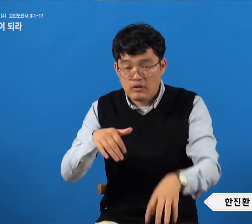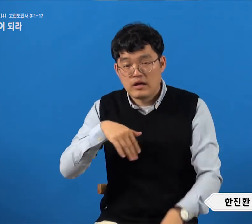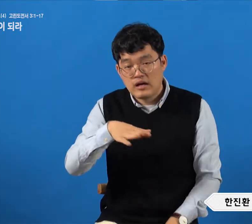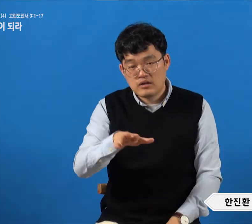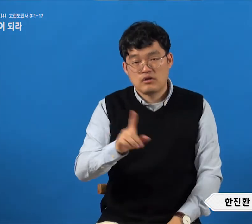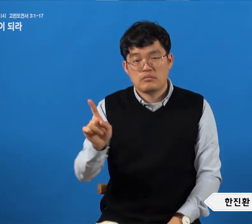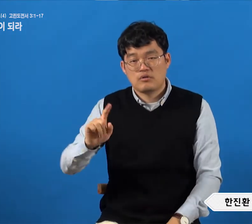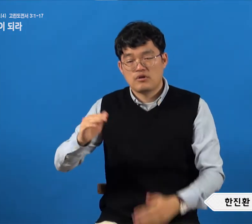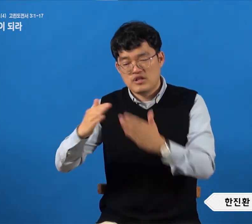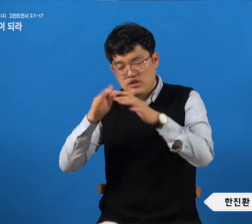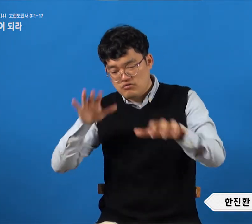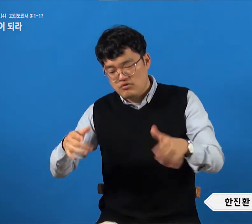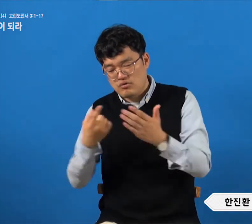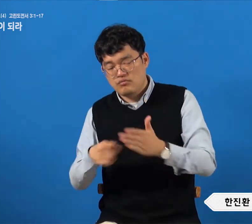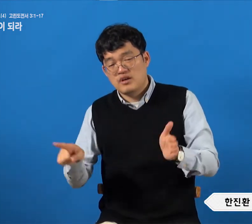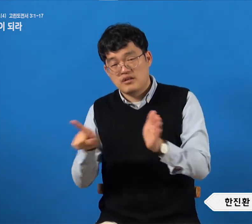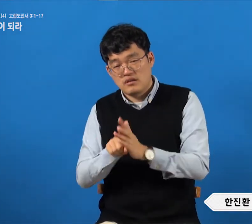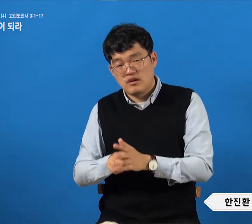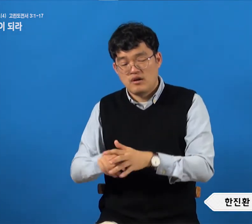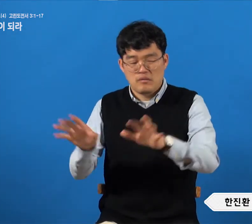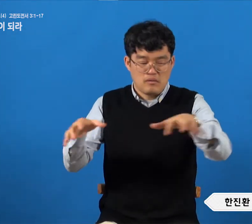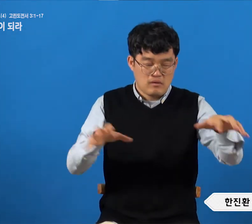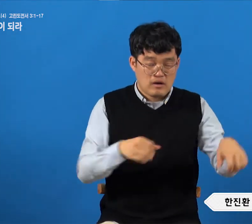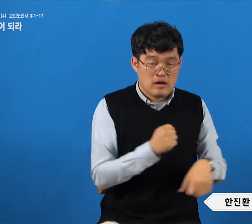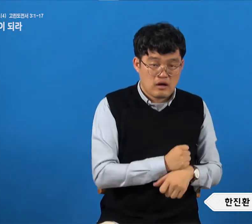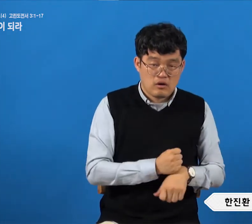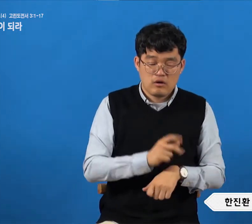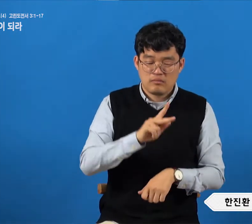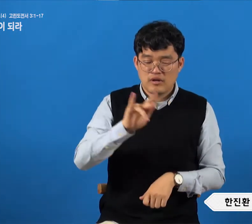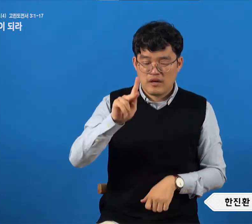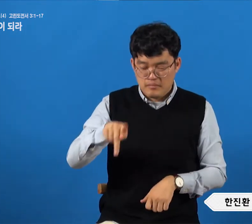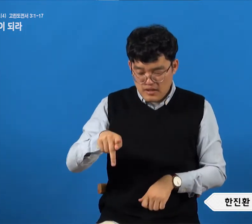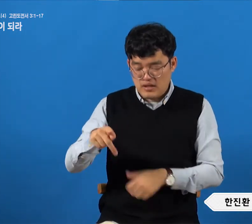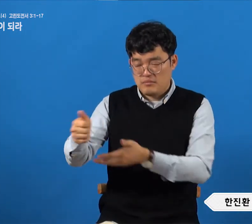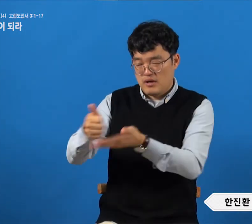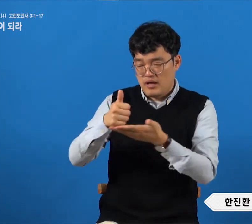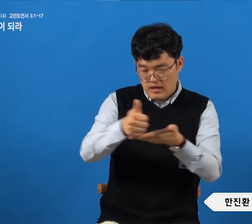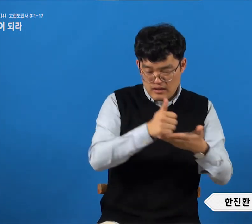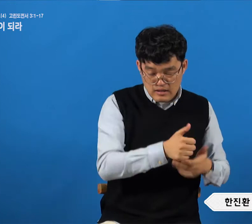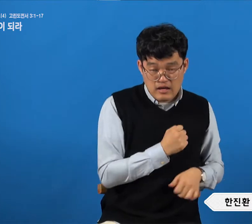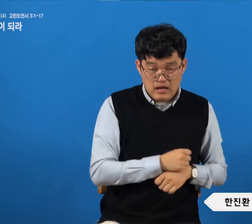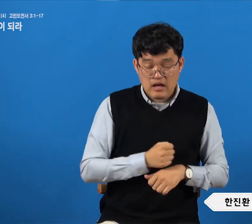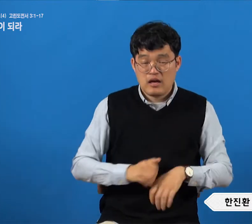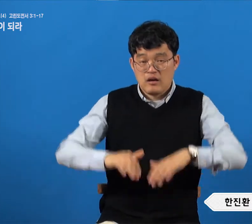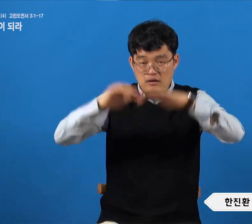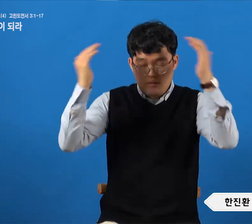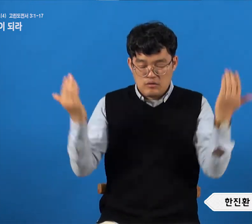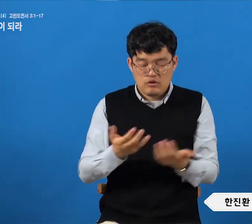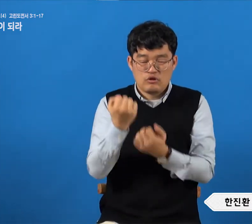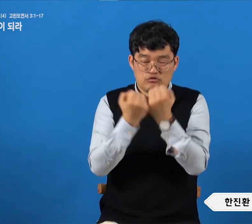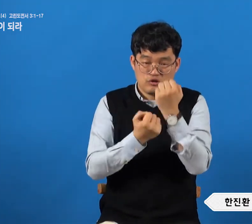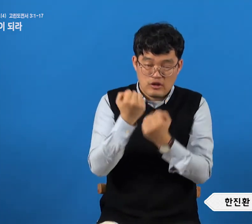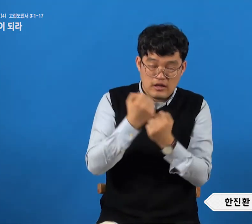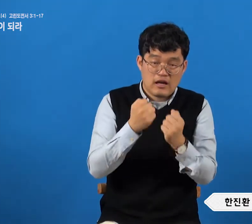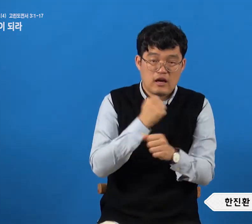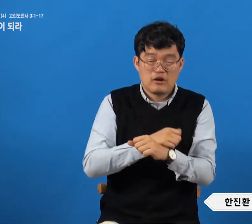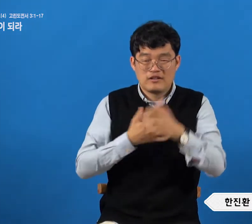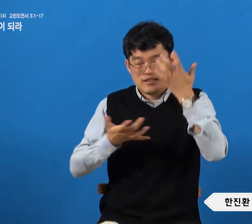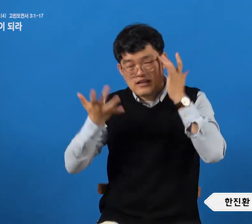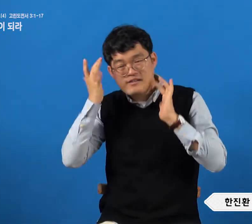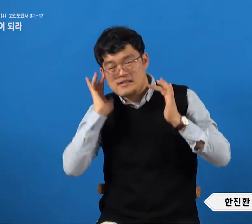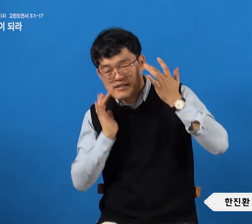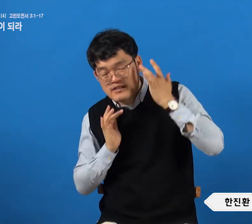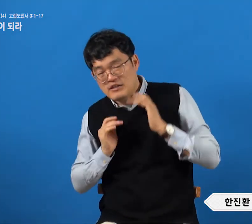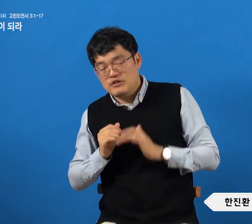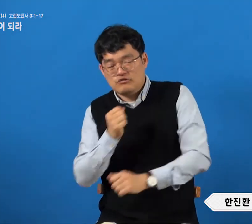가시고, 바자회 한다, 또 VIP 행사한다, 정교인 수련회 한다, 땀도